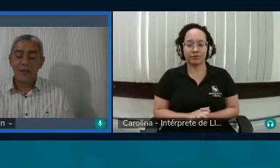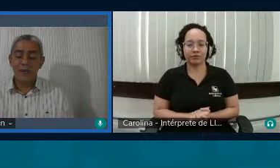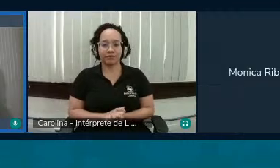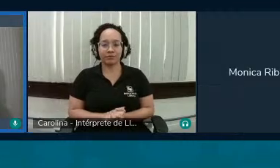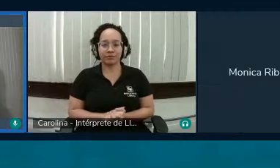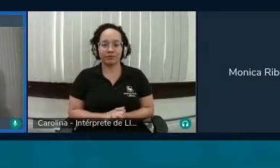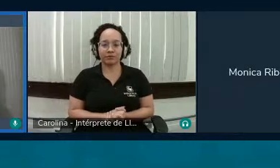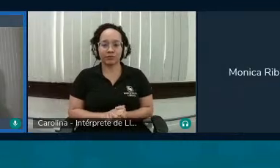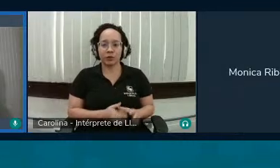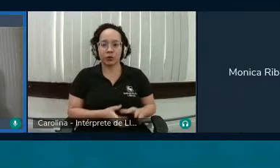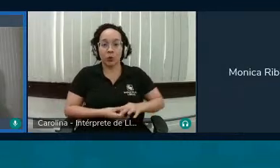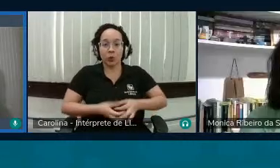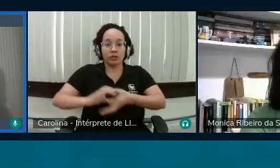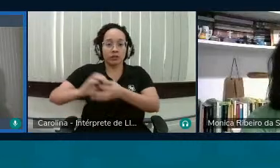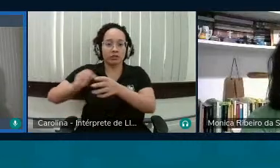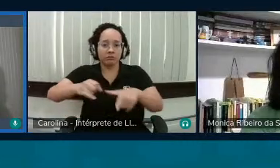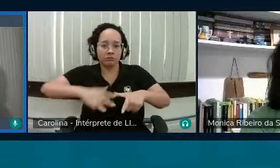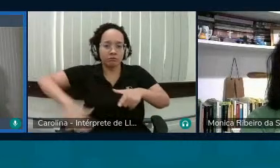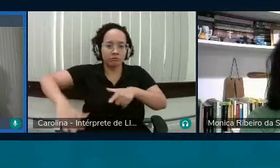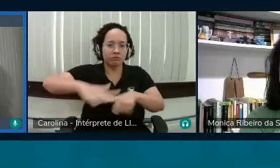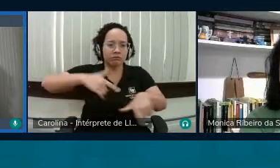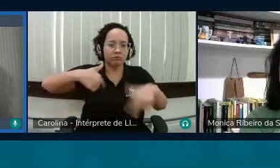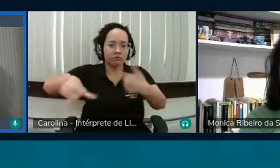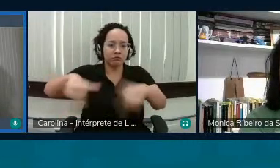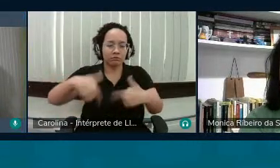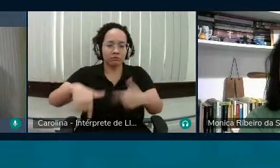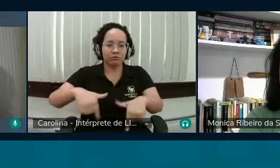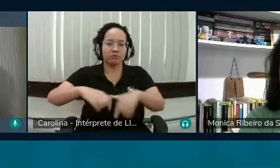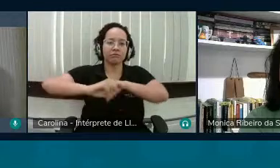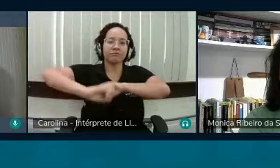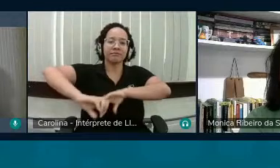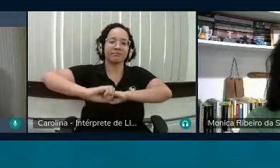do trabalho e das reformas educacionais.